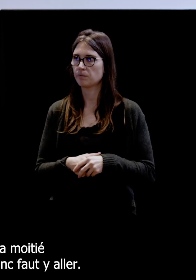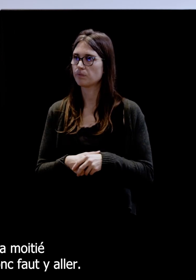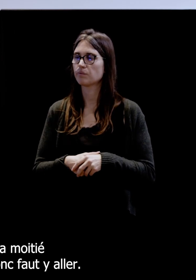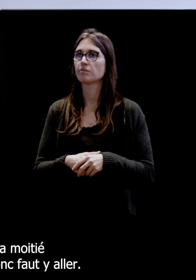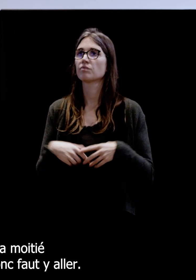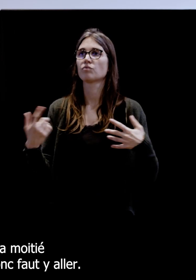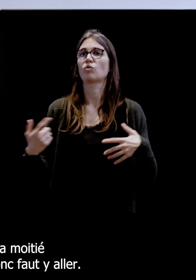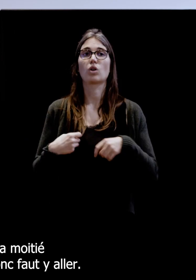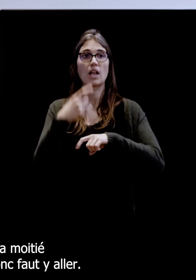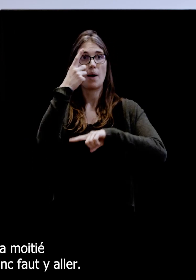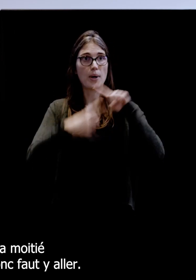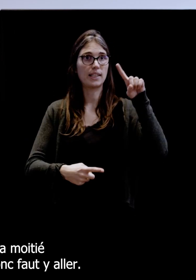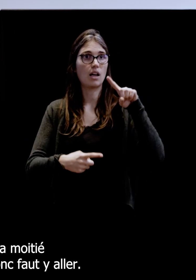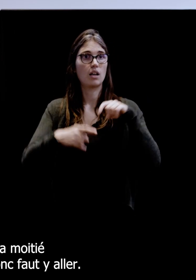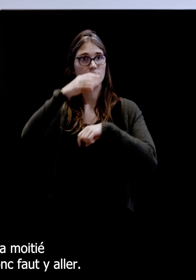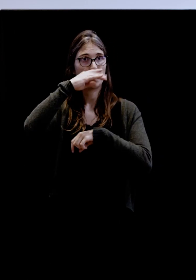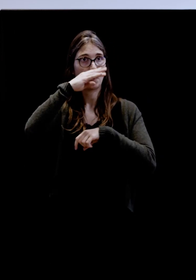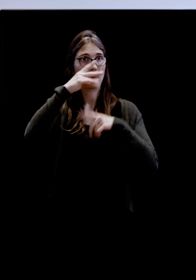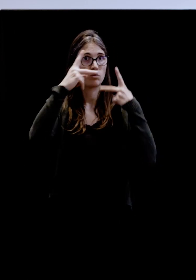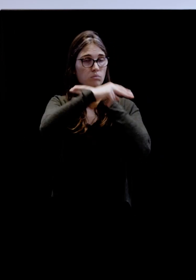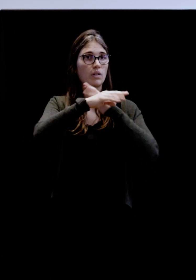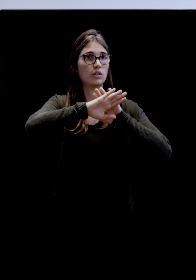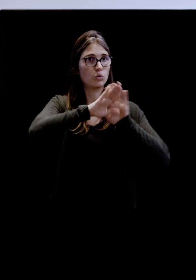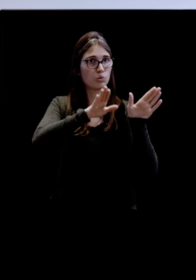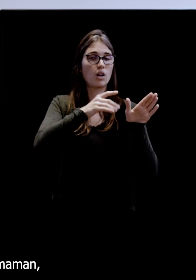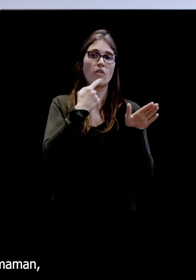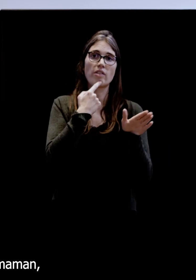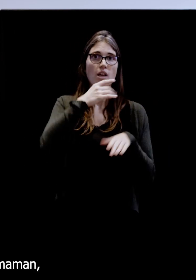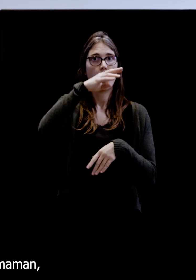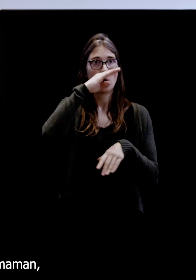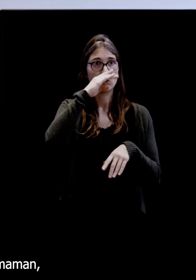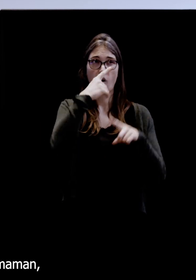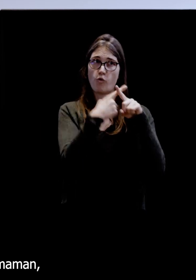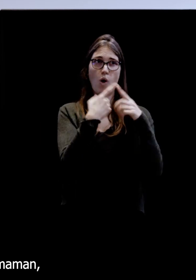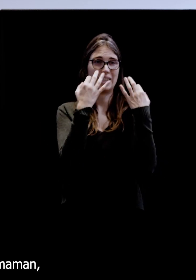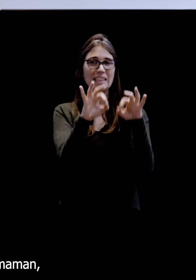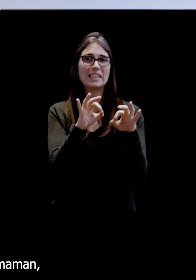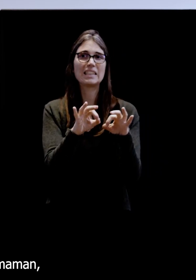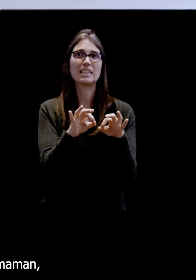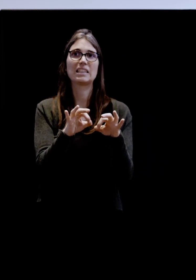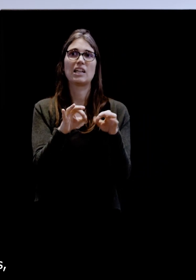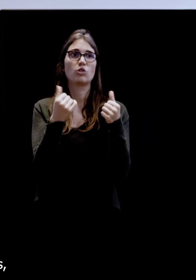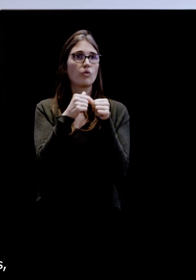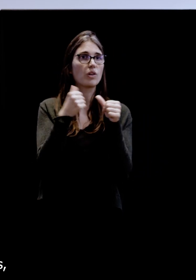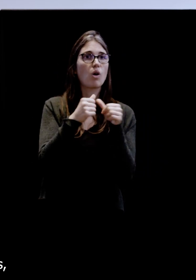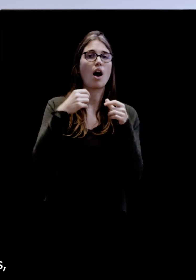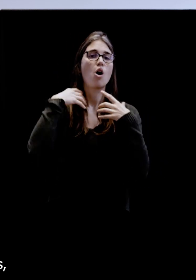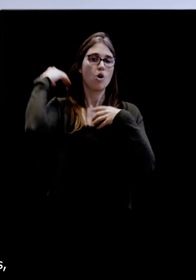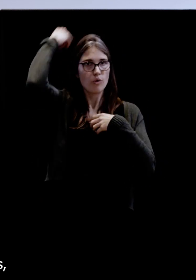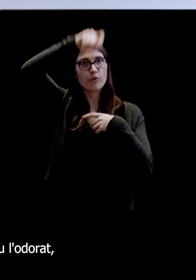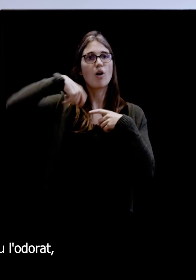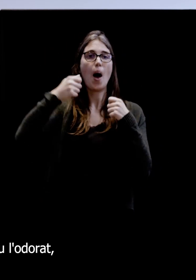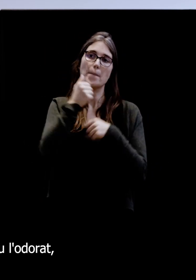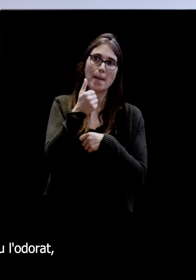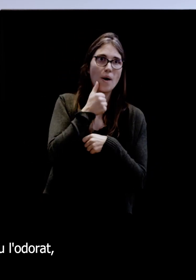même la moitié qui sont que hyposmiques, donc il faut y aller. Donc l'odeur x10, le foulard de maman, le jeu des